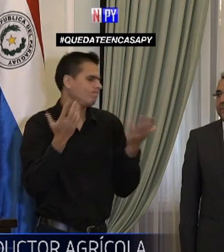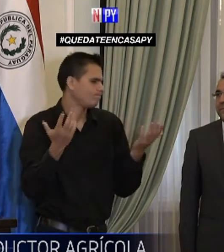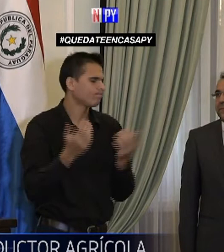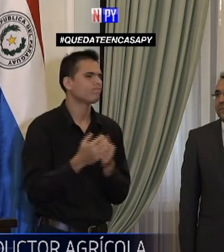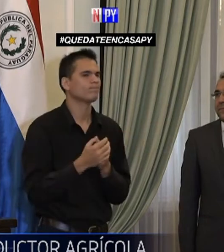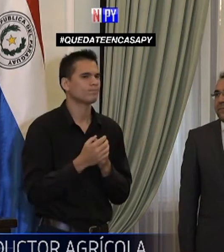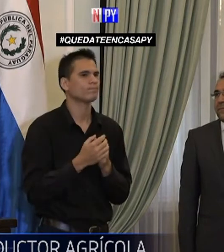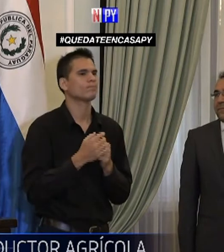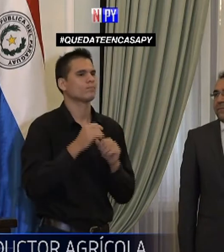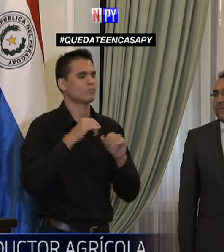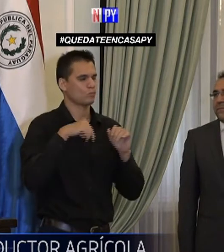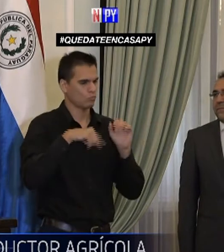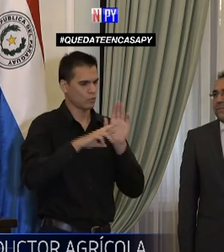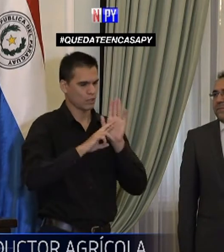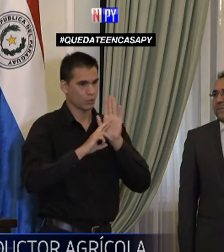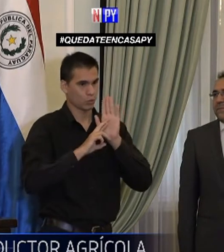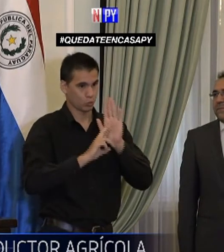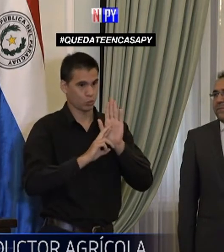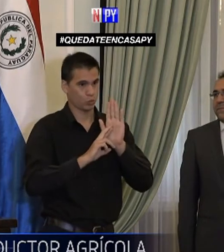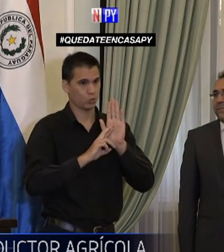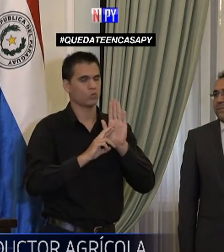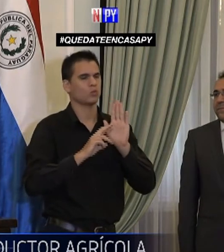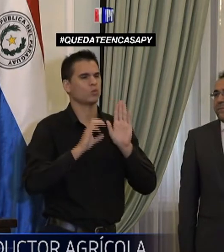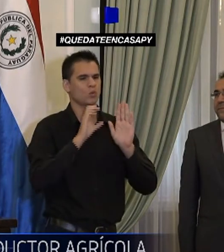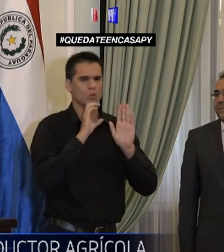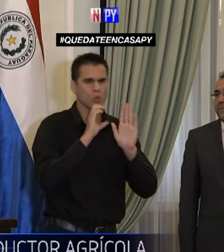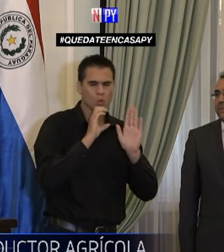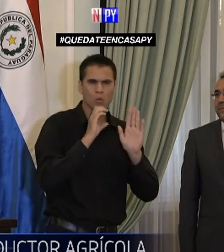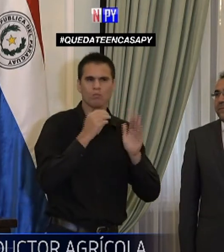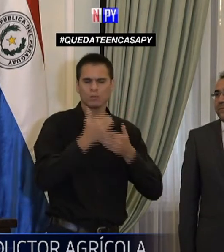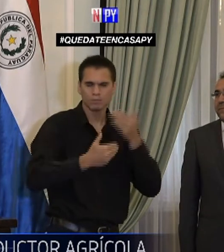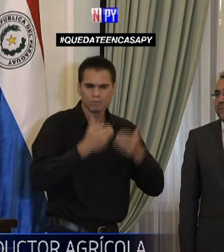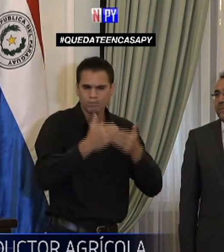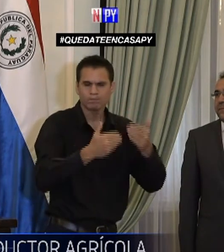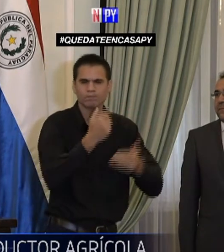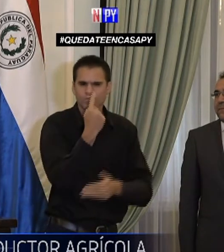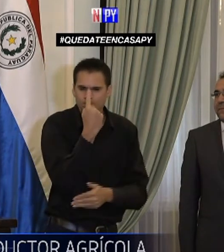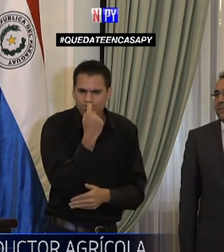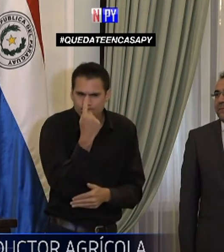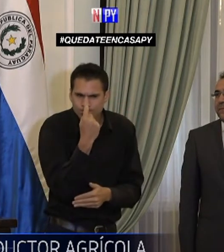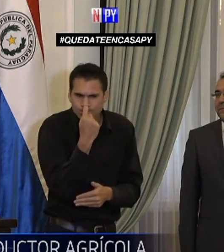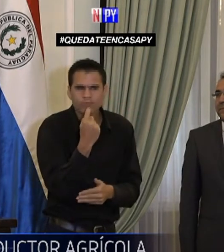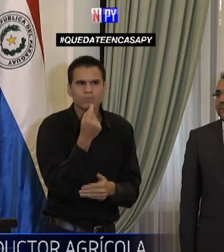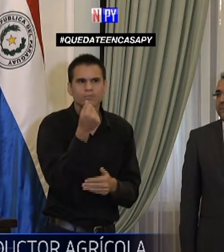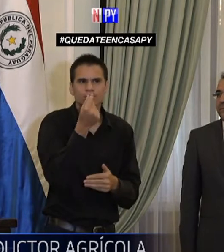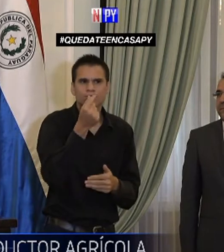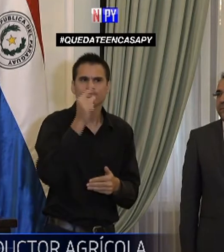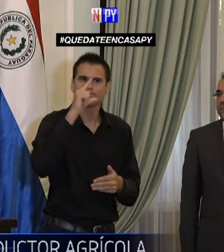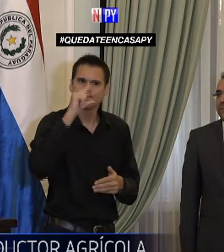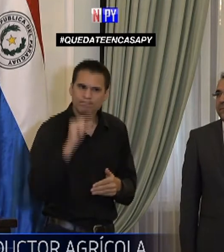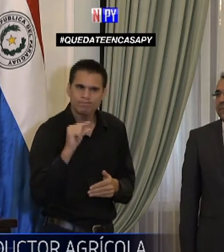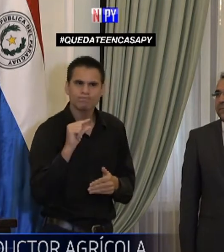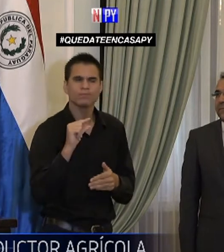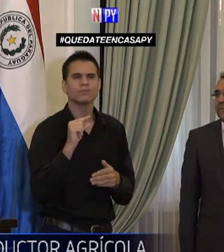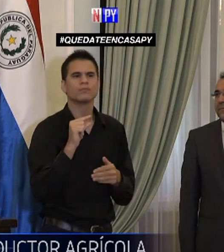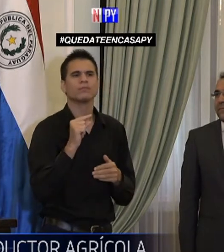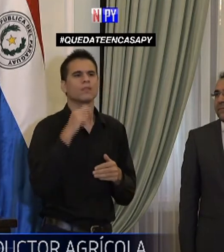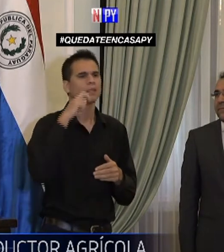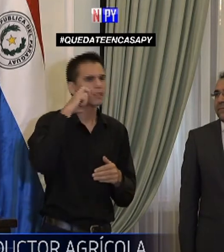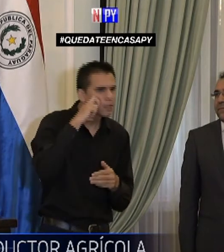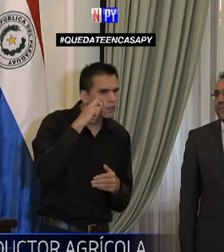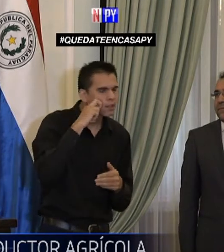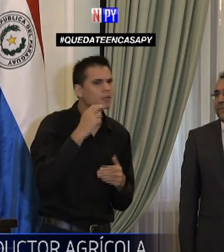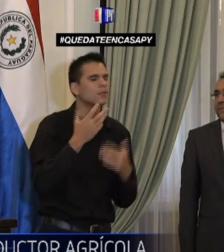con unas resoluciones vamos a ir monitoreando también algunos precios de cortes populares para que no